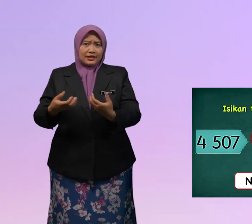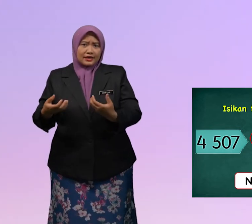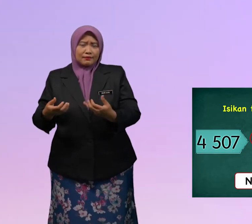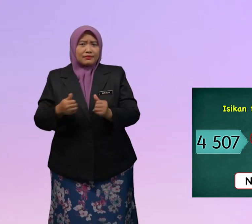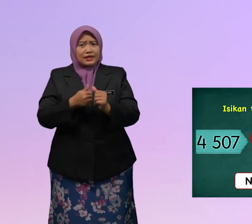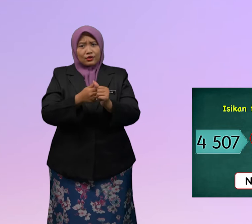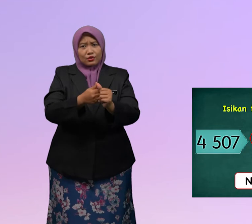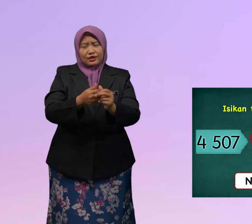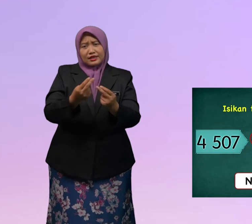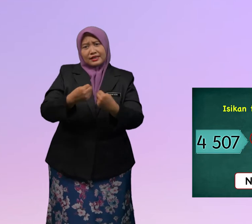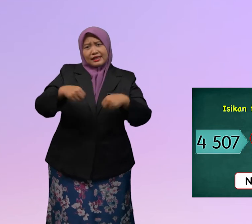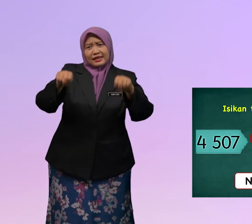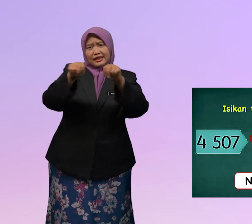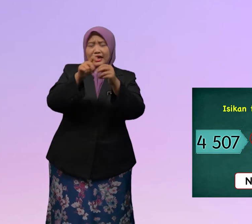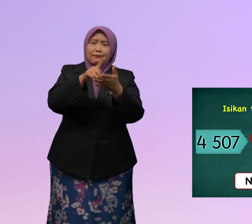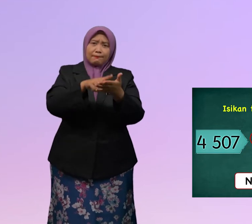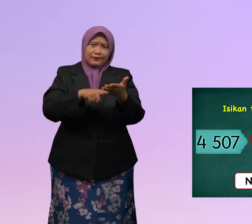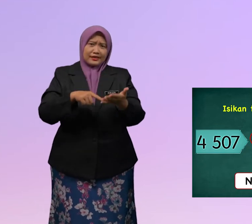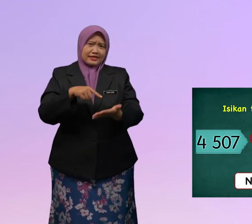Cerakin mengikut nilai apa ini?